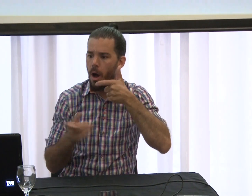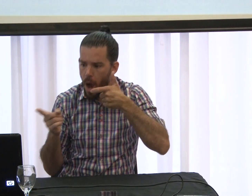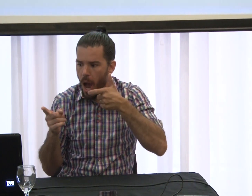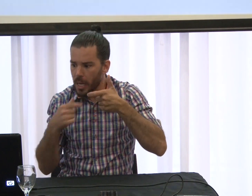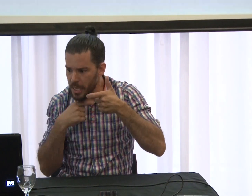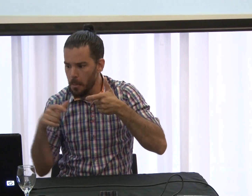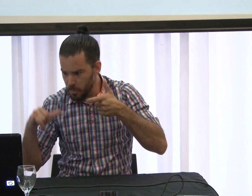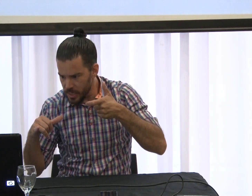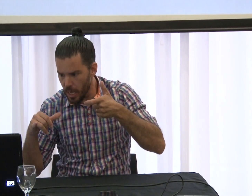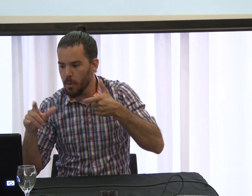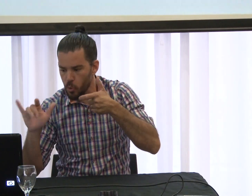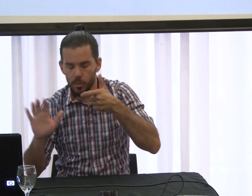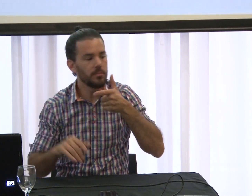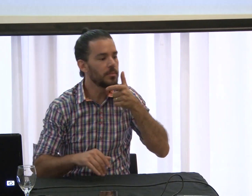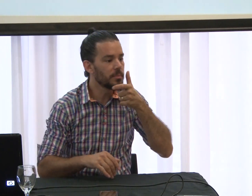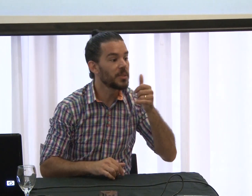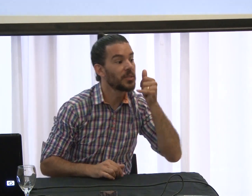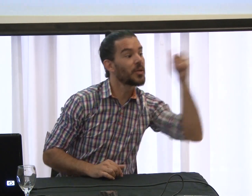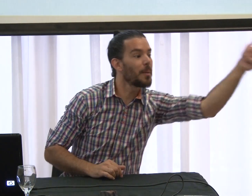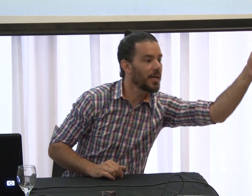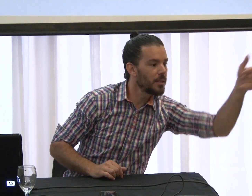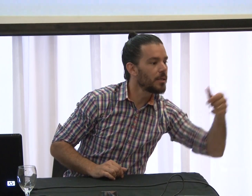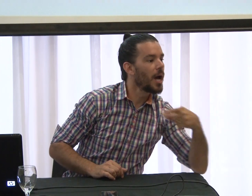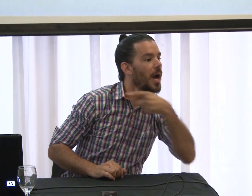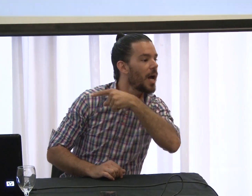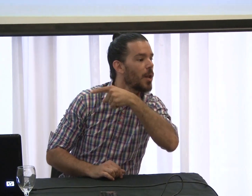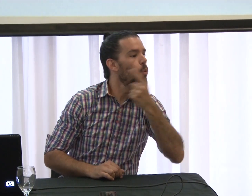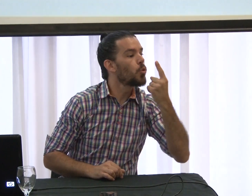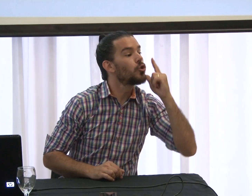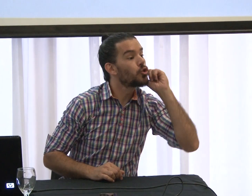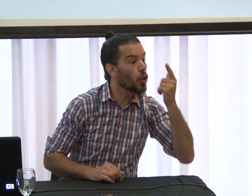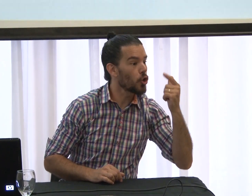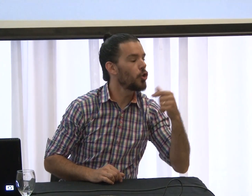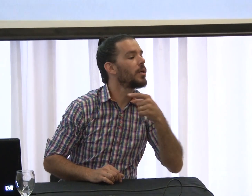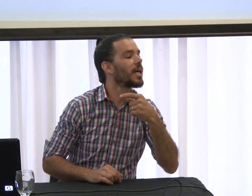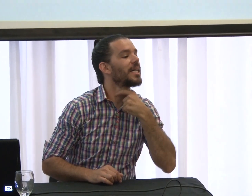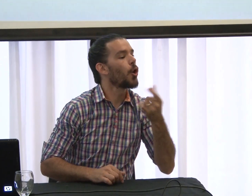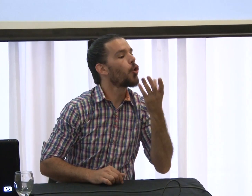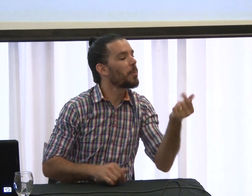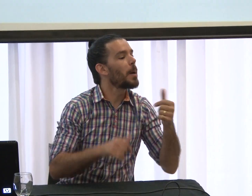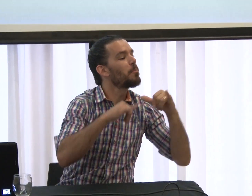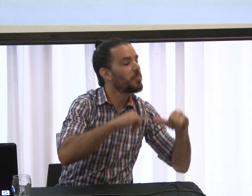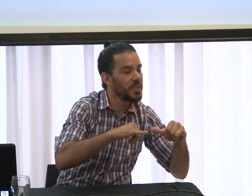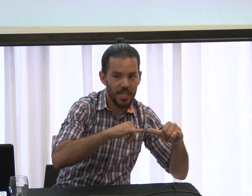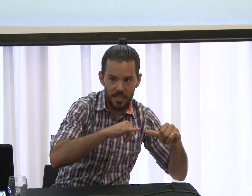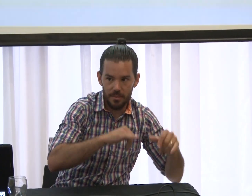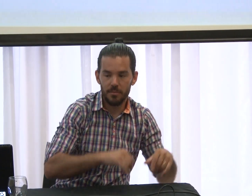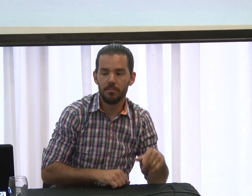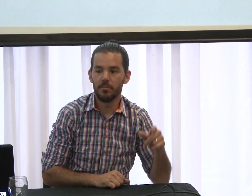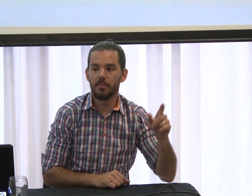Entonces, la mujer decía, bueno, llamaba a la pizzería y decía, hay una persona sorda que quiere comprar una